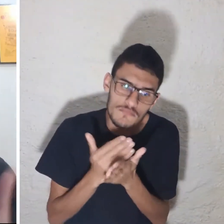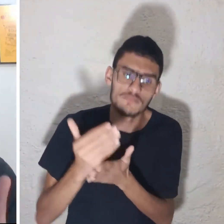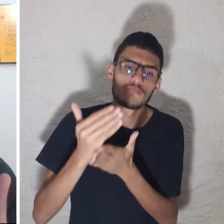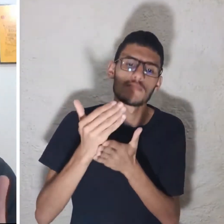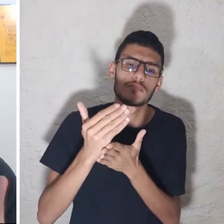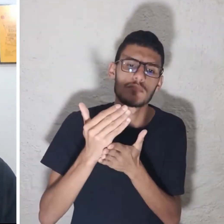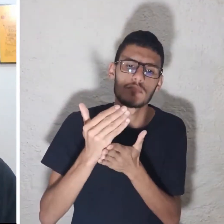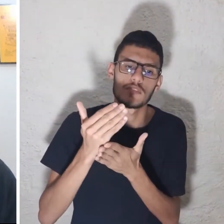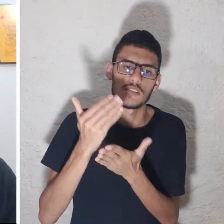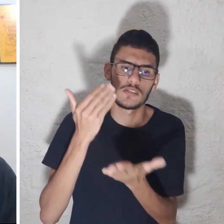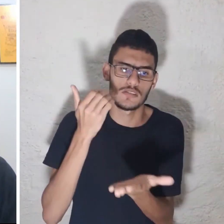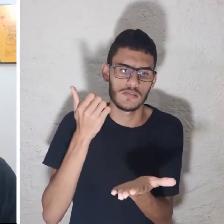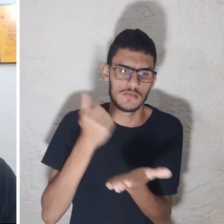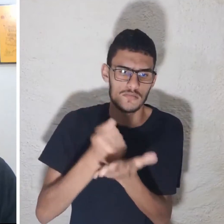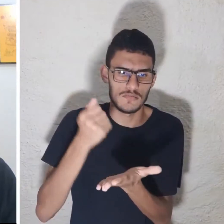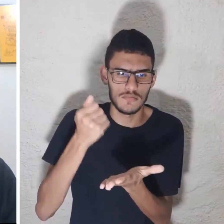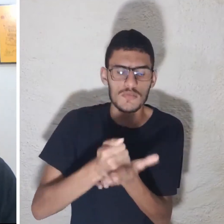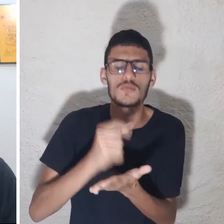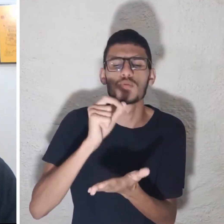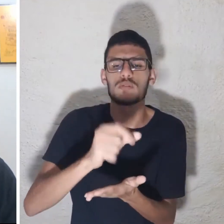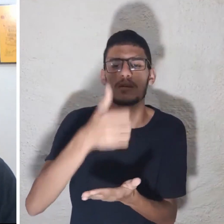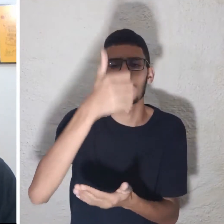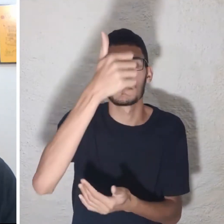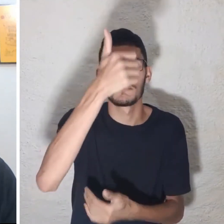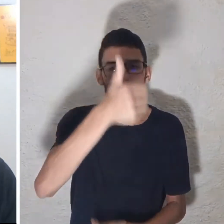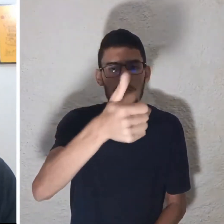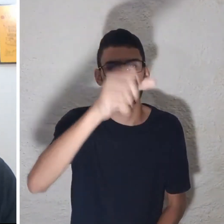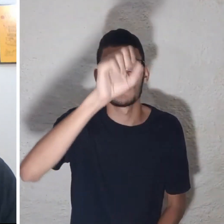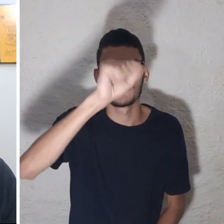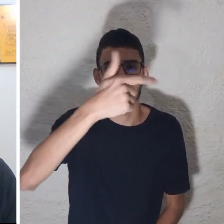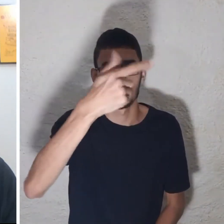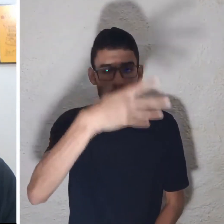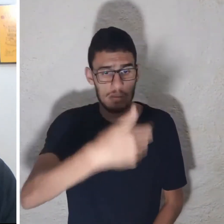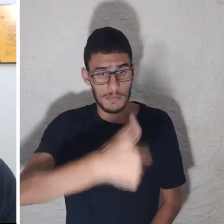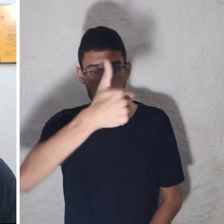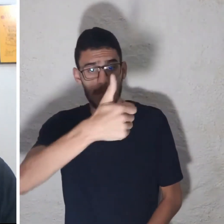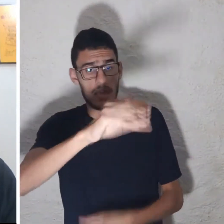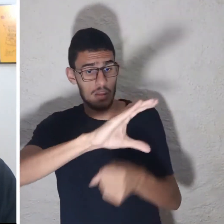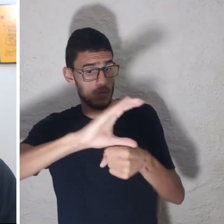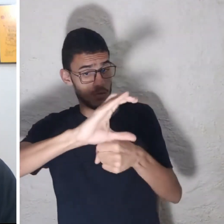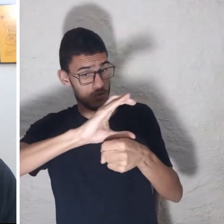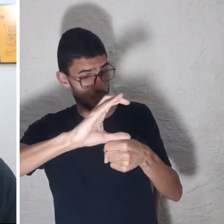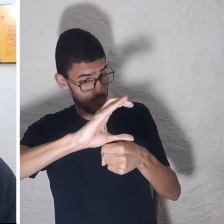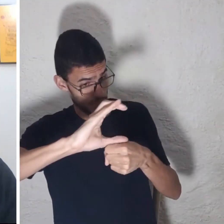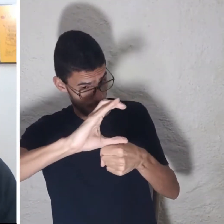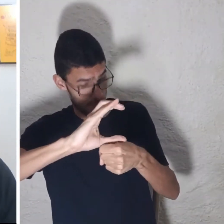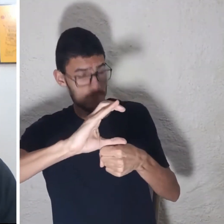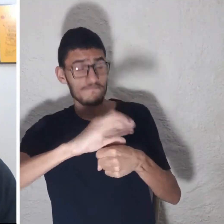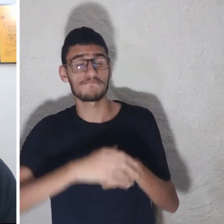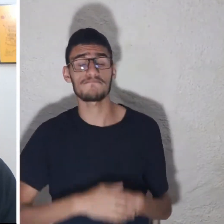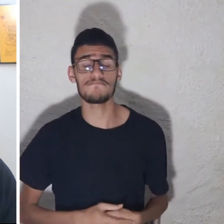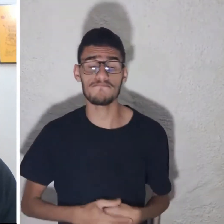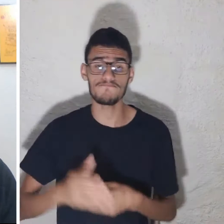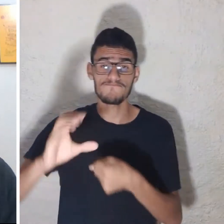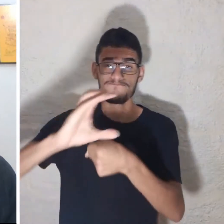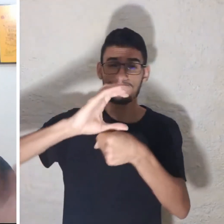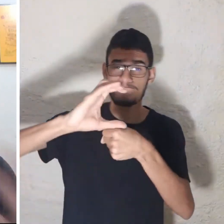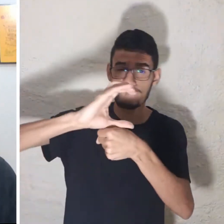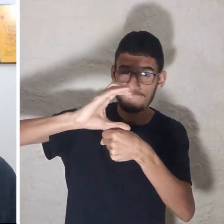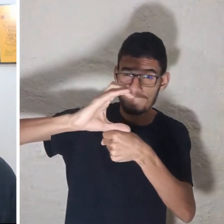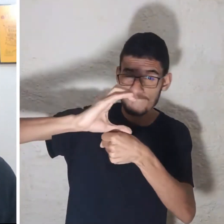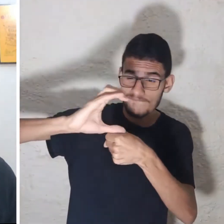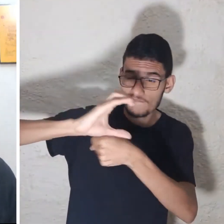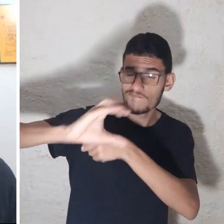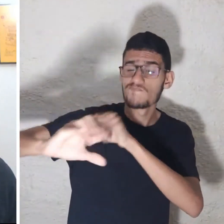leis acabaram, então, virando a Constituição de 1824, nossa primeira, tá?